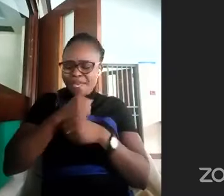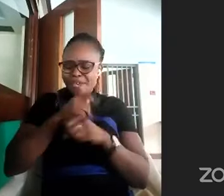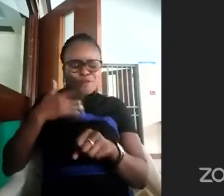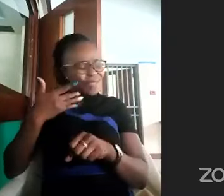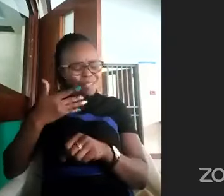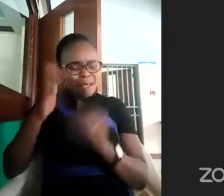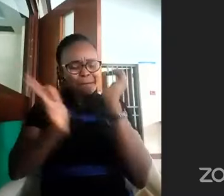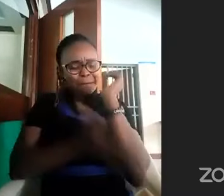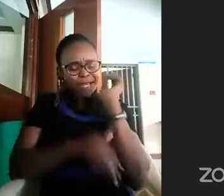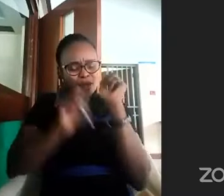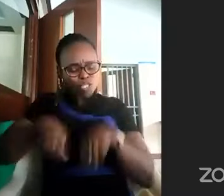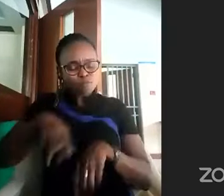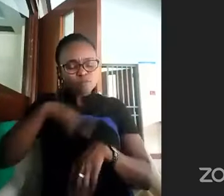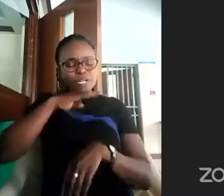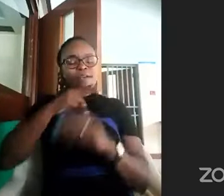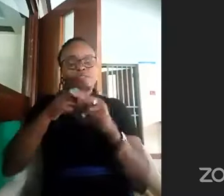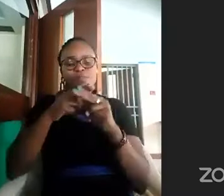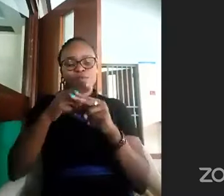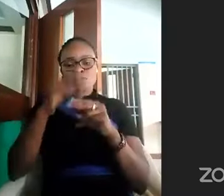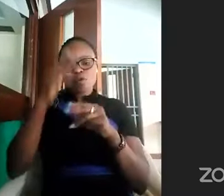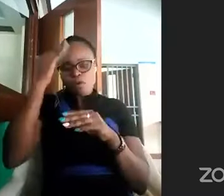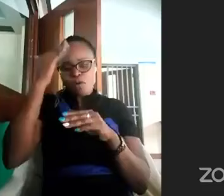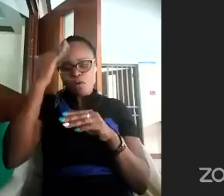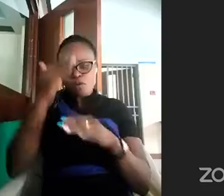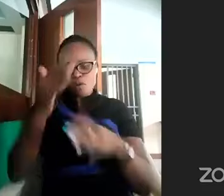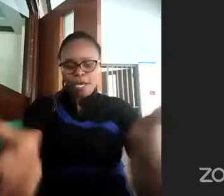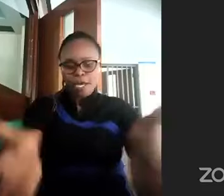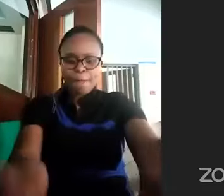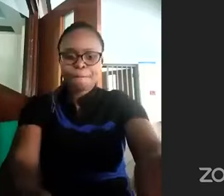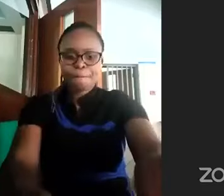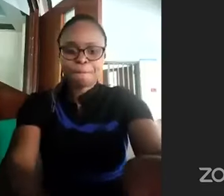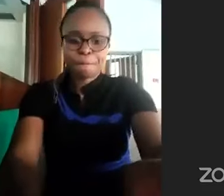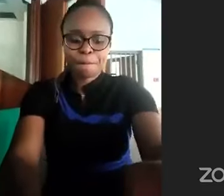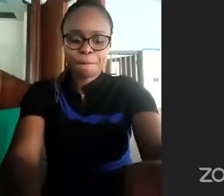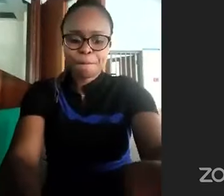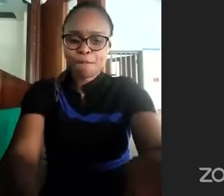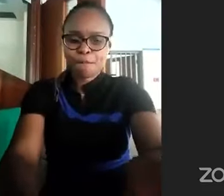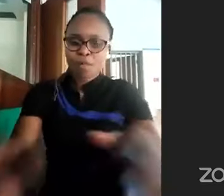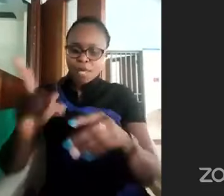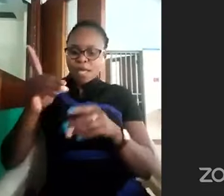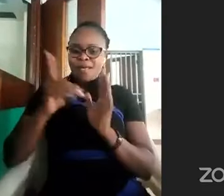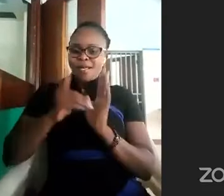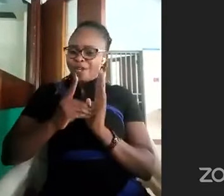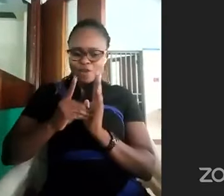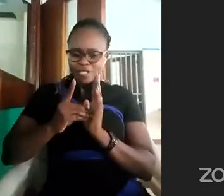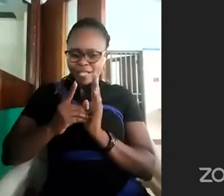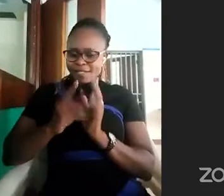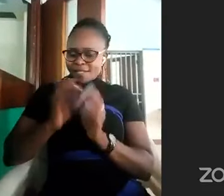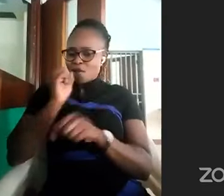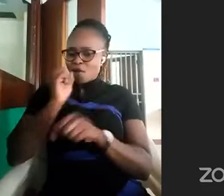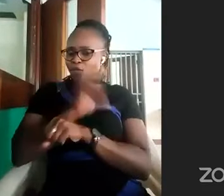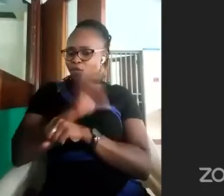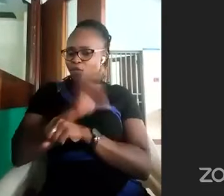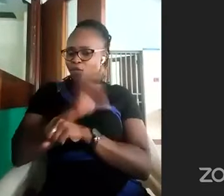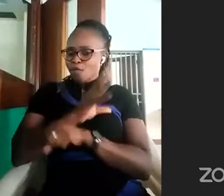For example, kuna wamama wenye tumekuwa nao, mmoja wao alienda akapatikana na kansa ya titi, na wakati alipatikana, badala